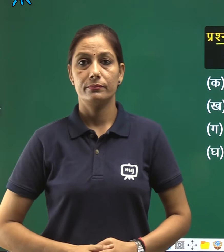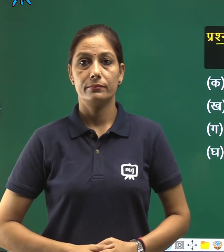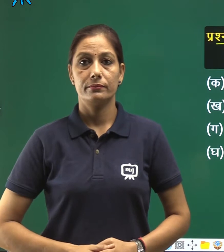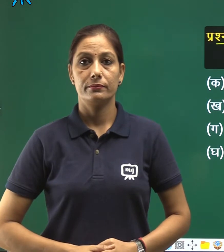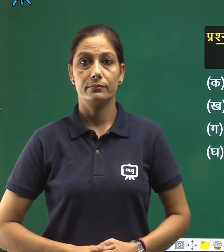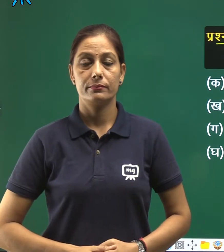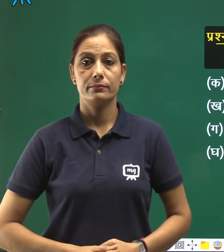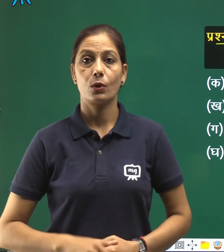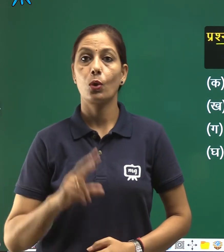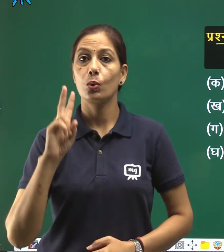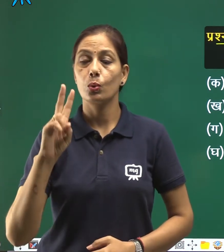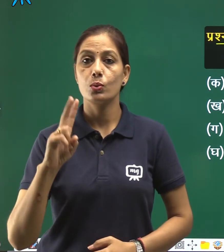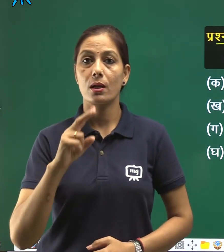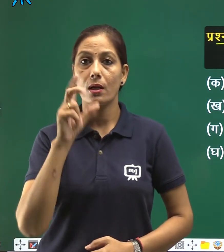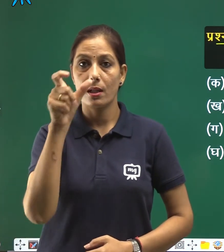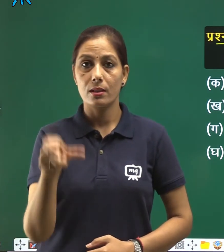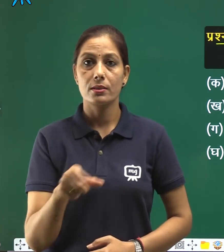दूसरा हवलदार साहब ने,